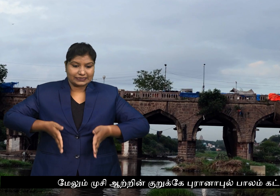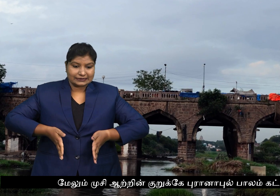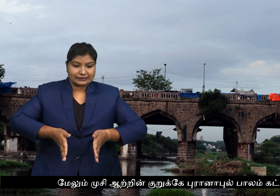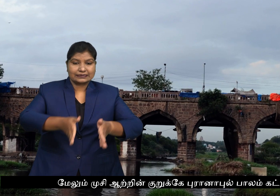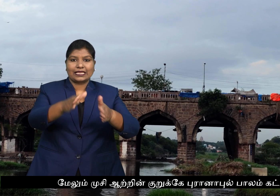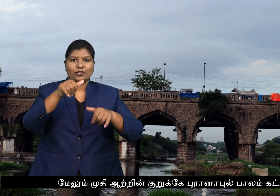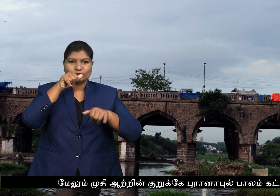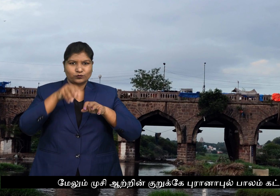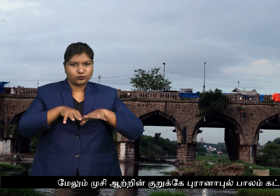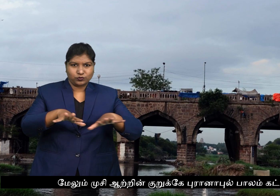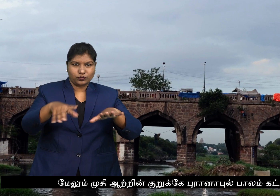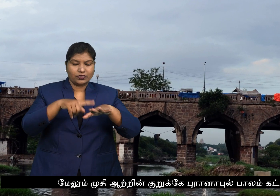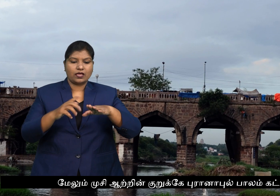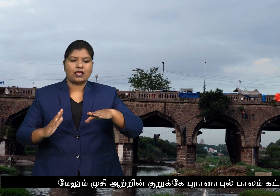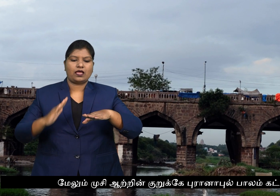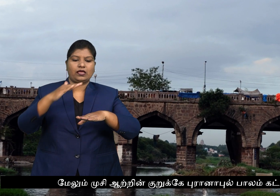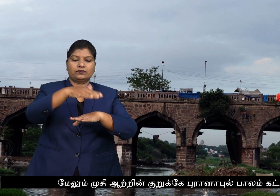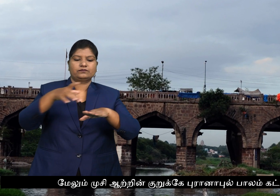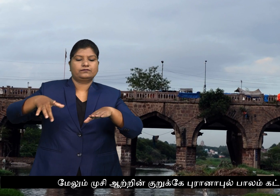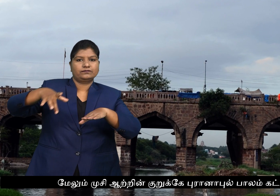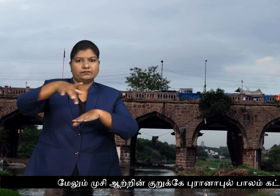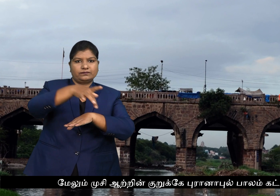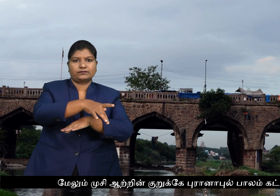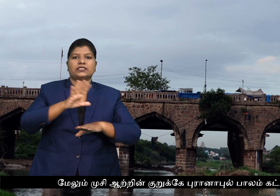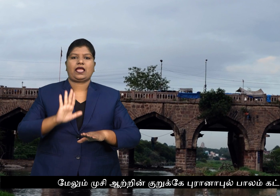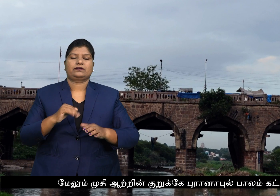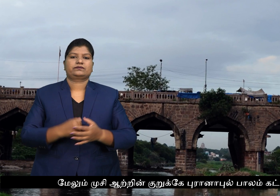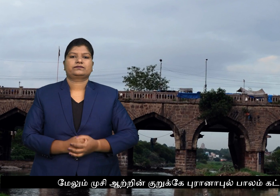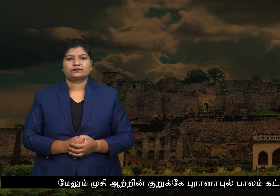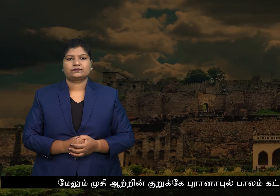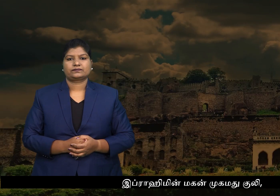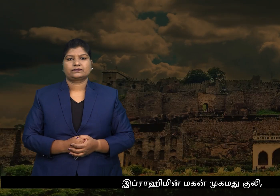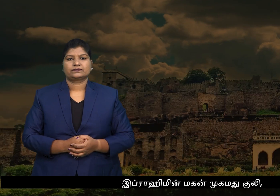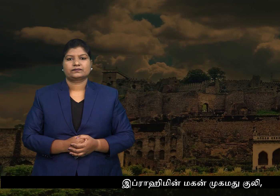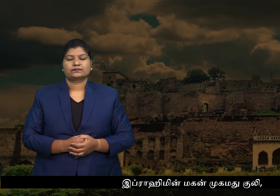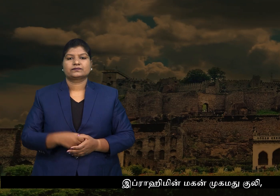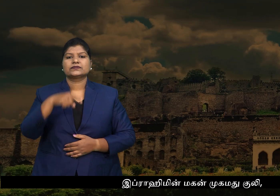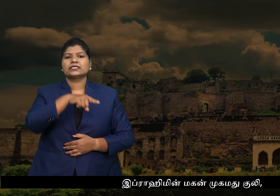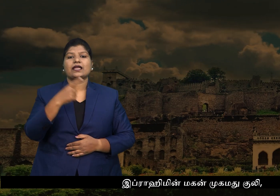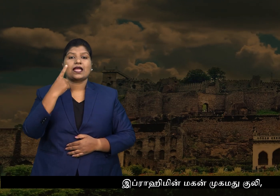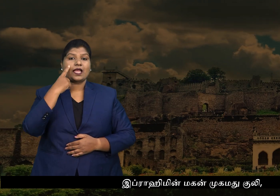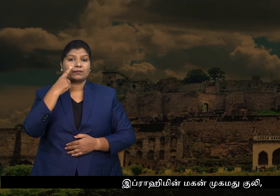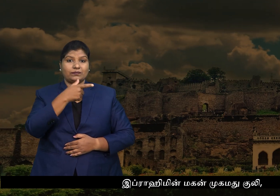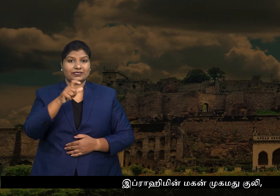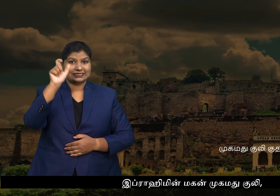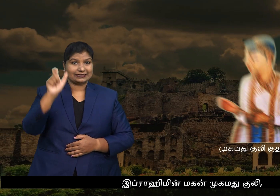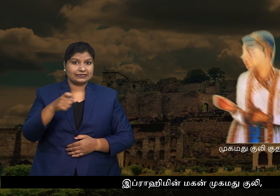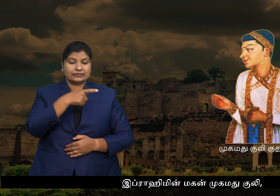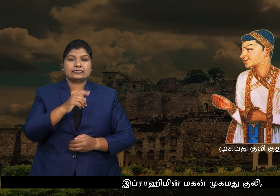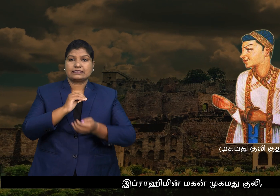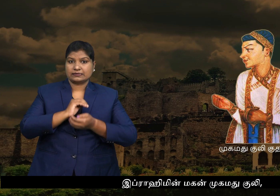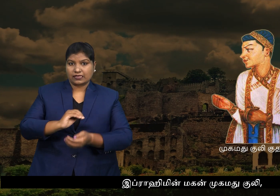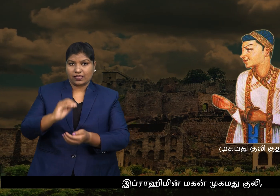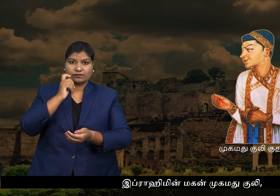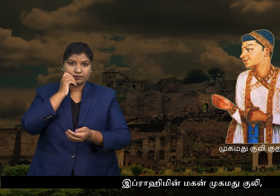மேலும் மூசி ஆற்றின் குறுக்கே புரானா புல் பாலம் கட்டப்பட்டது. இப்ராஹிமின் மகன் முகமது குலி